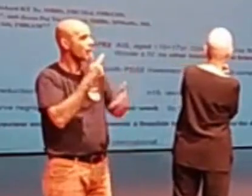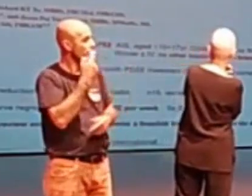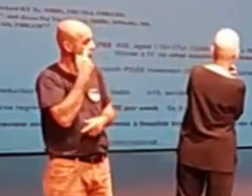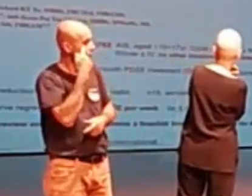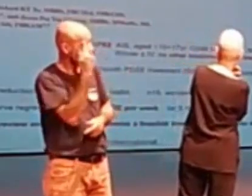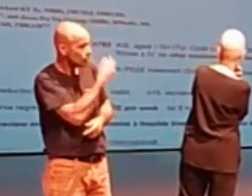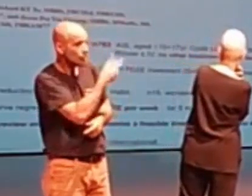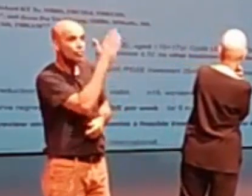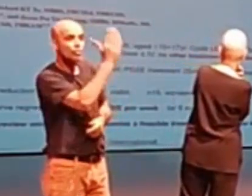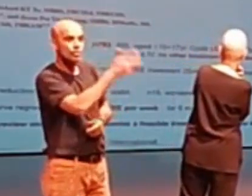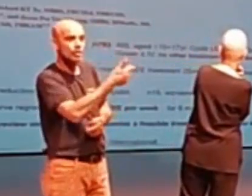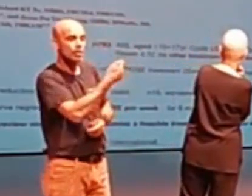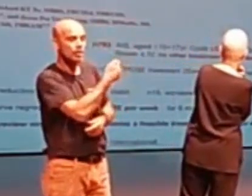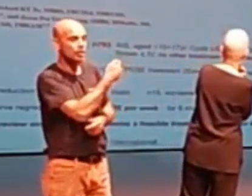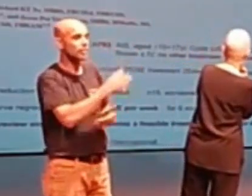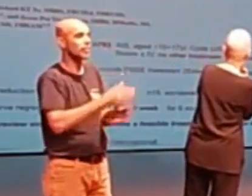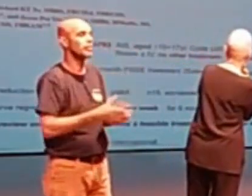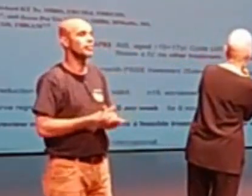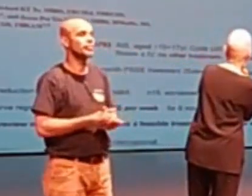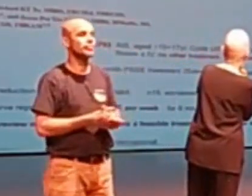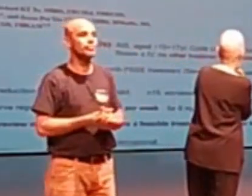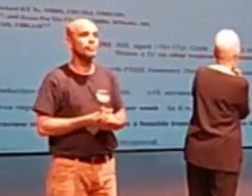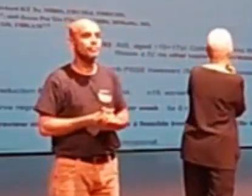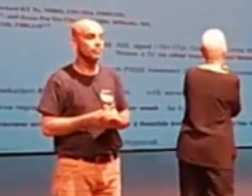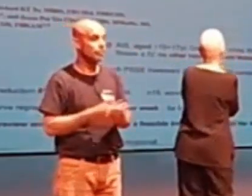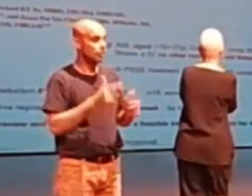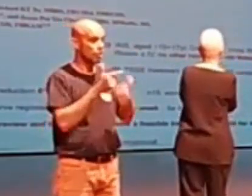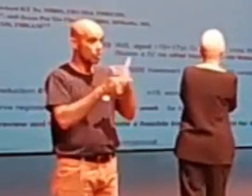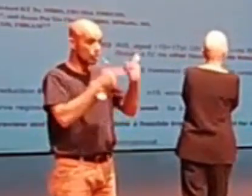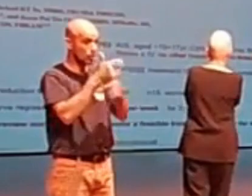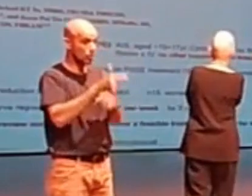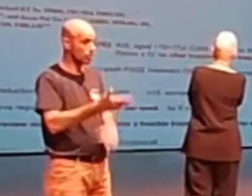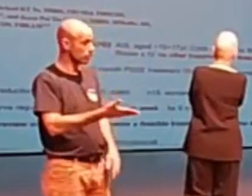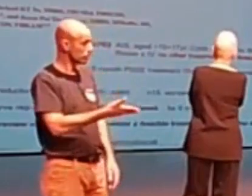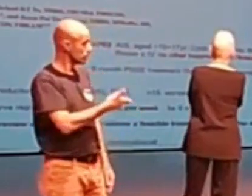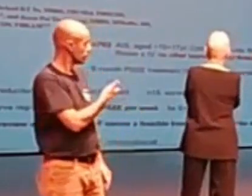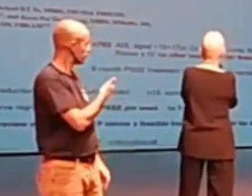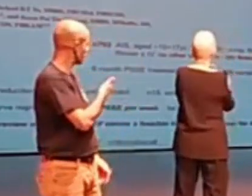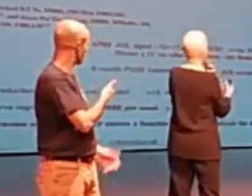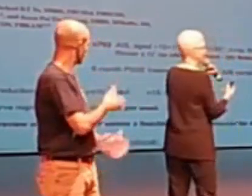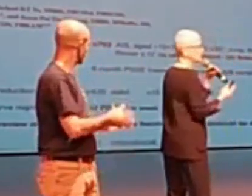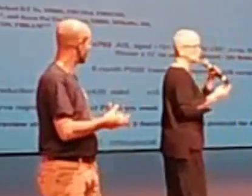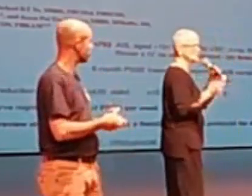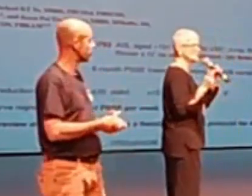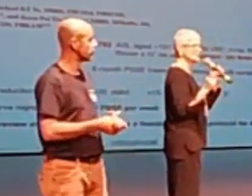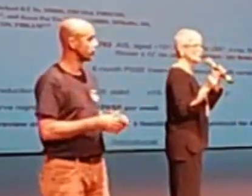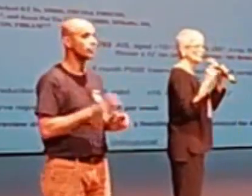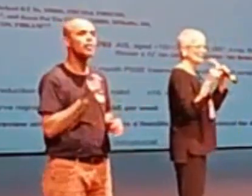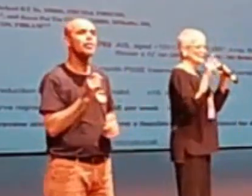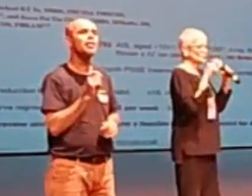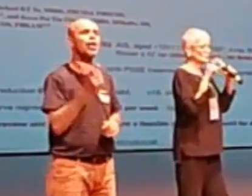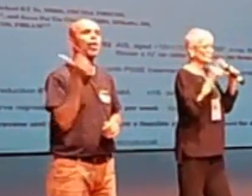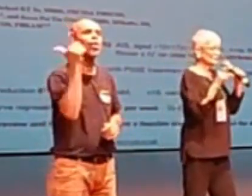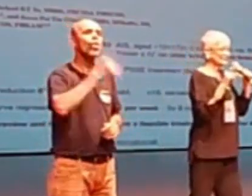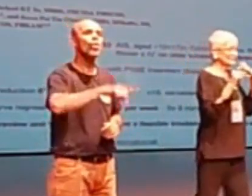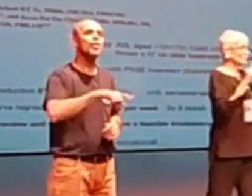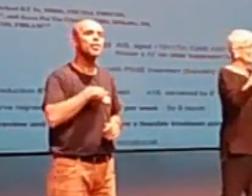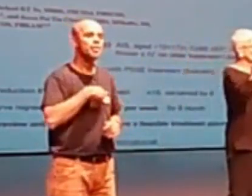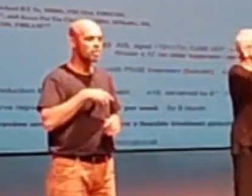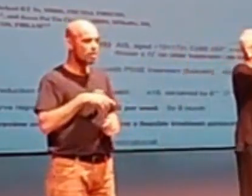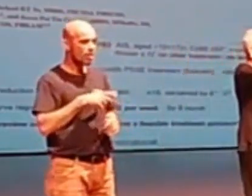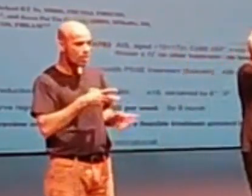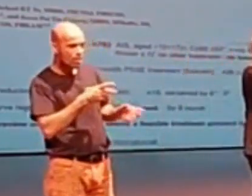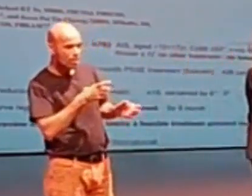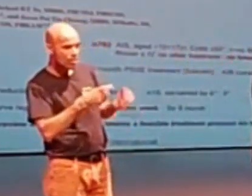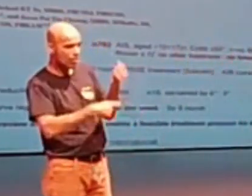viu aqui foi esse trabalho aqui, em que se viu que ela conseguiu pegar escolioses